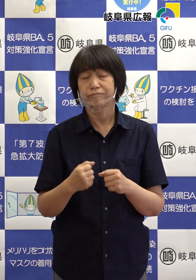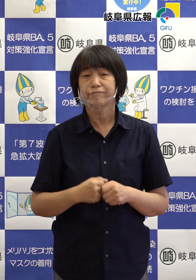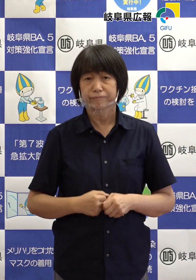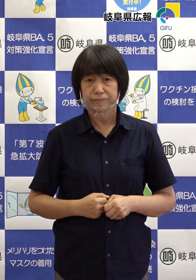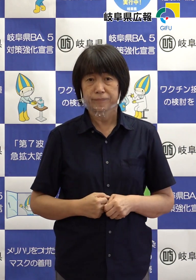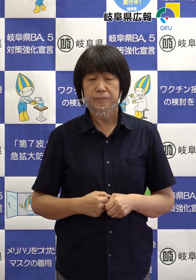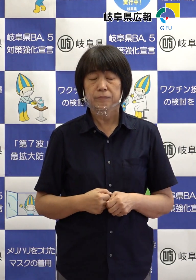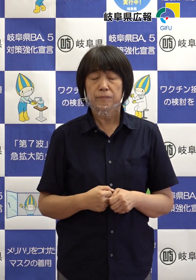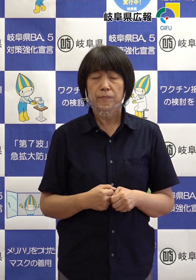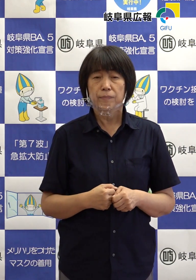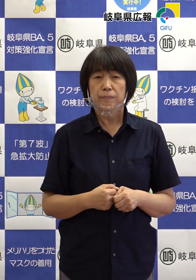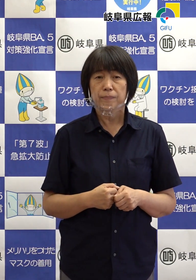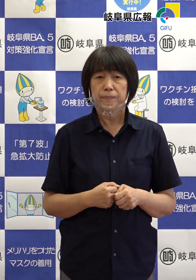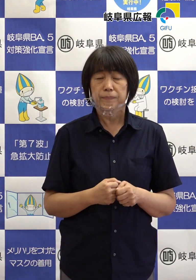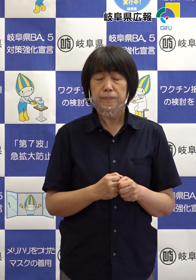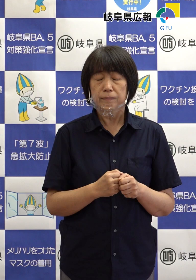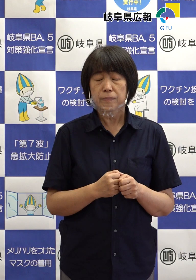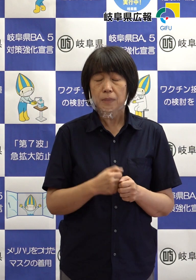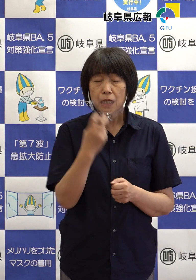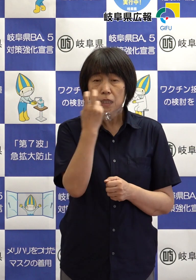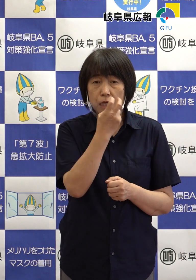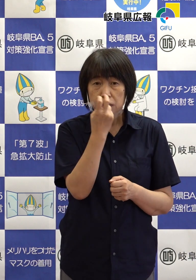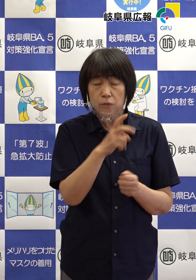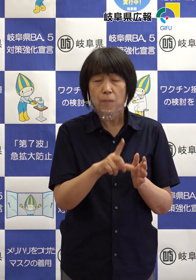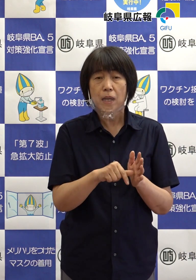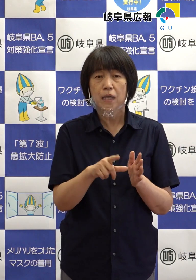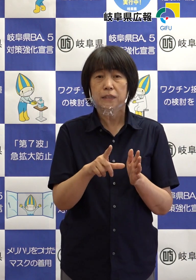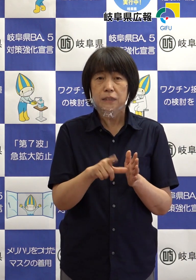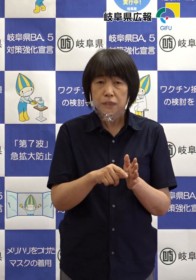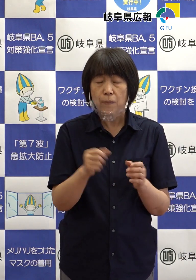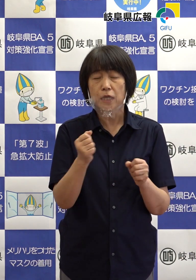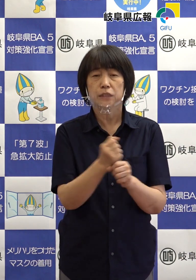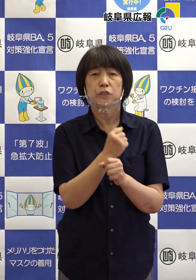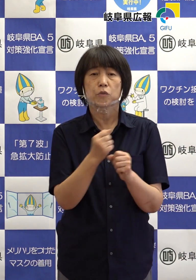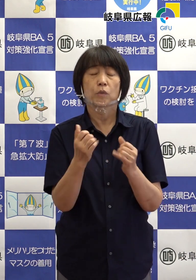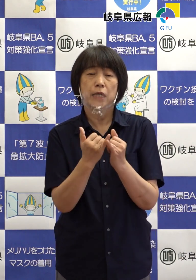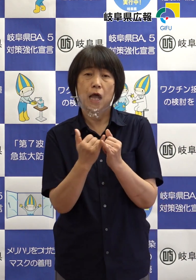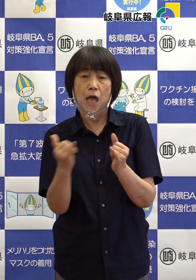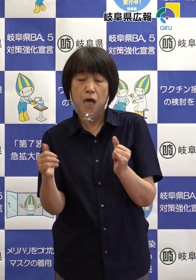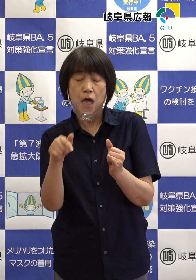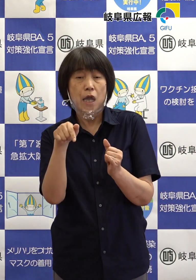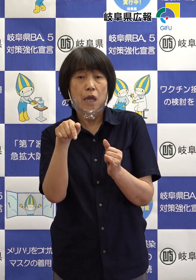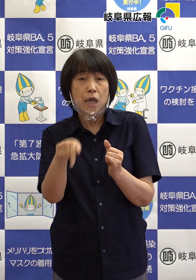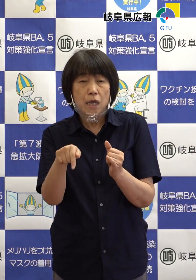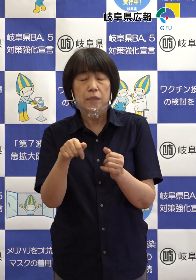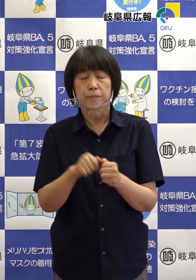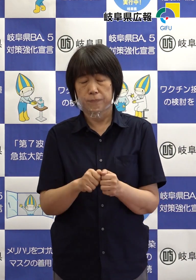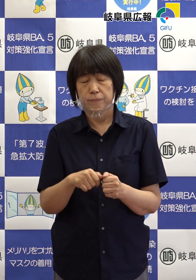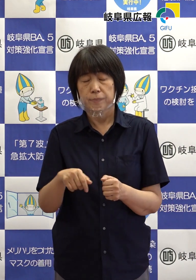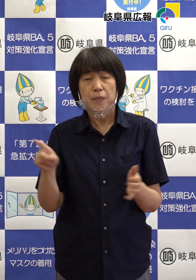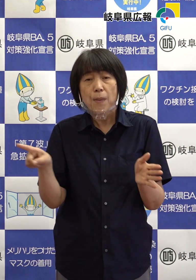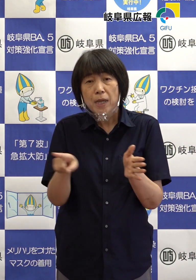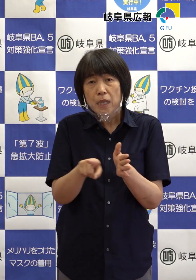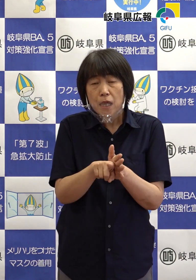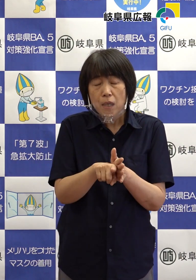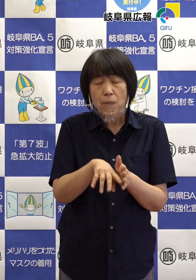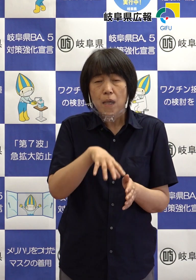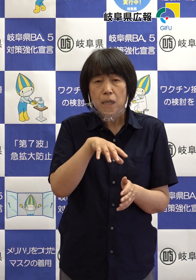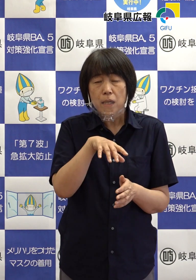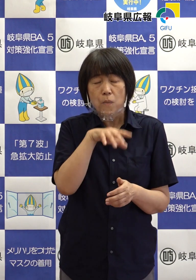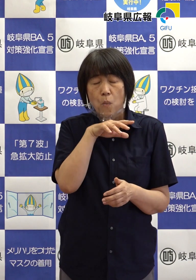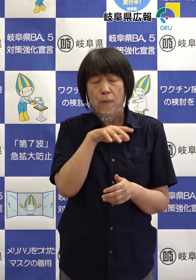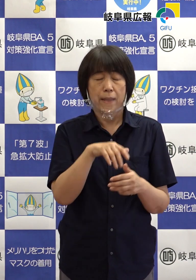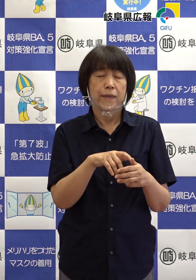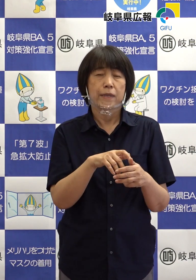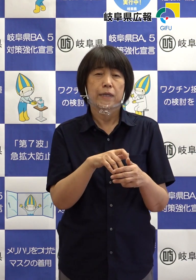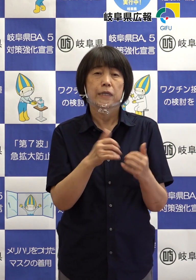検査を徹底してやろうということでございますまあこれまであの高齢者施設で働いている職員の方々の検査を徹底するという